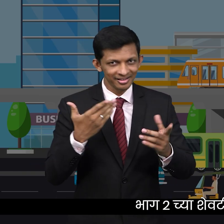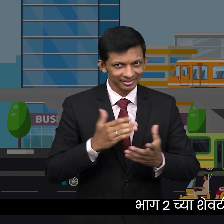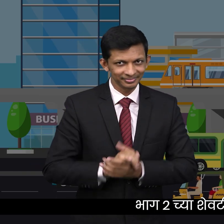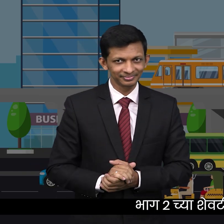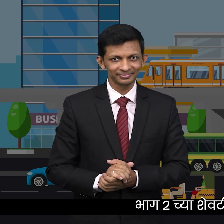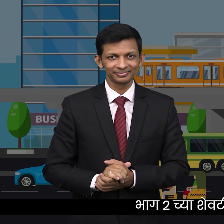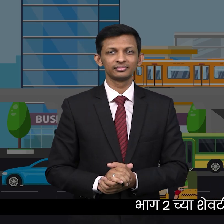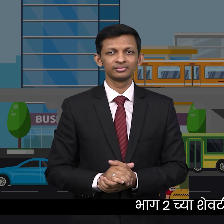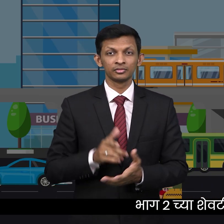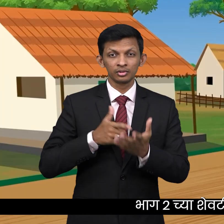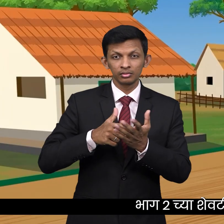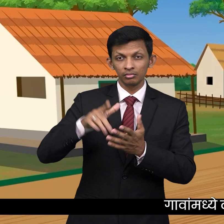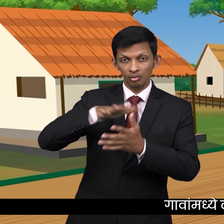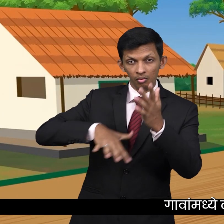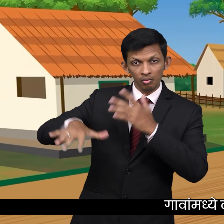हे शिकायला मिळेल.